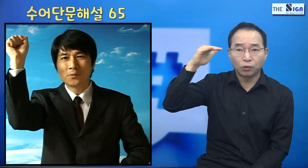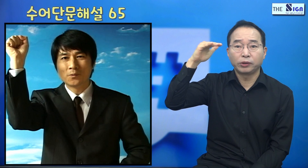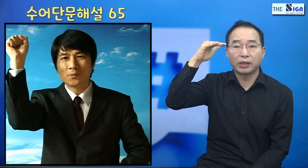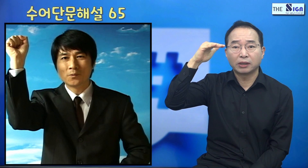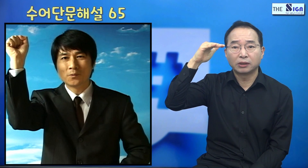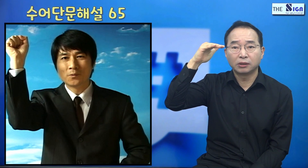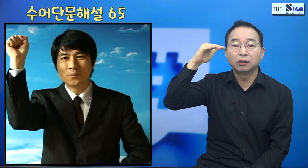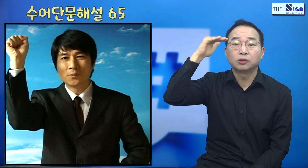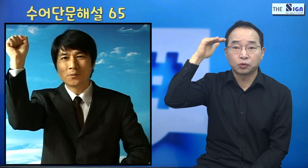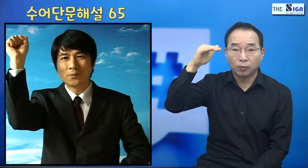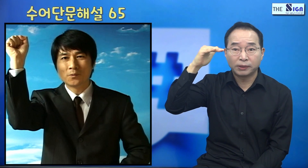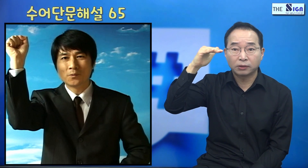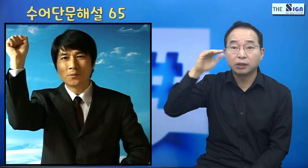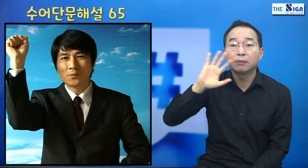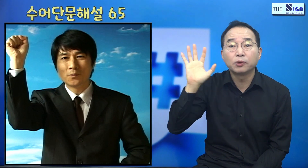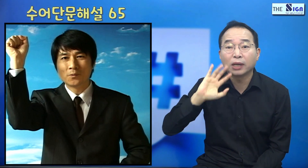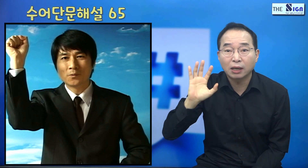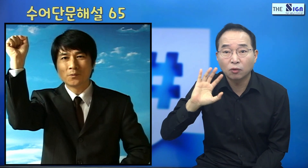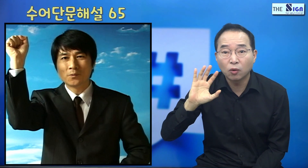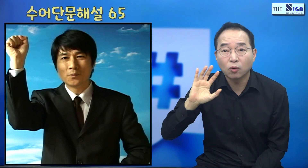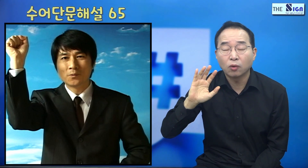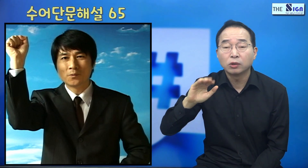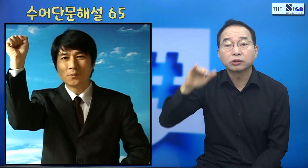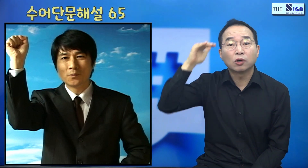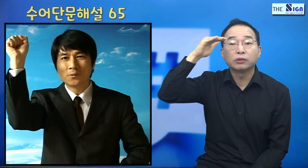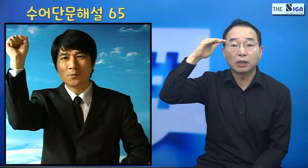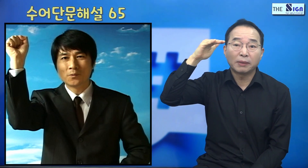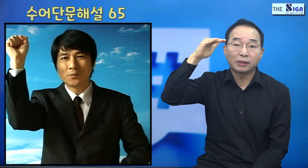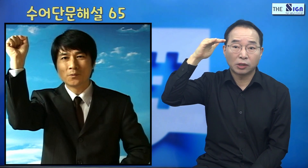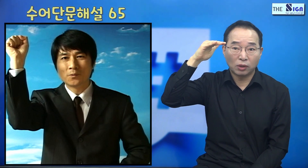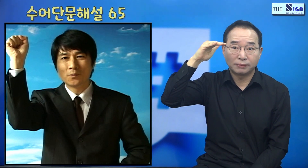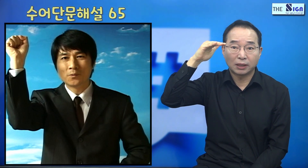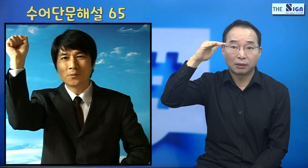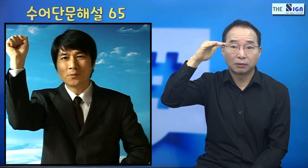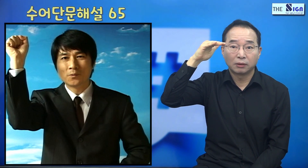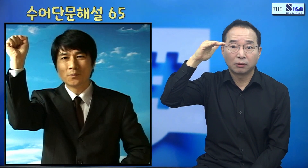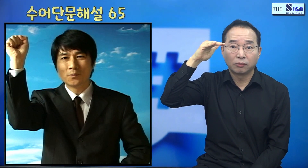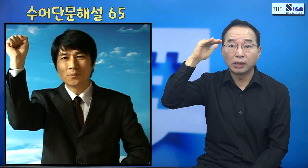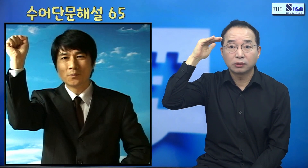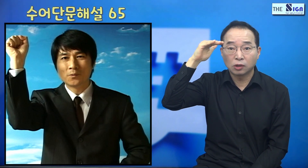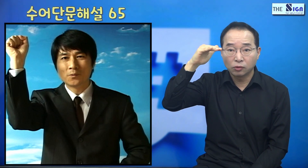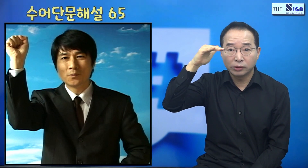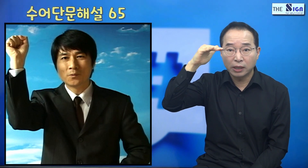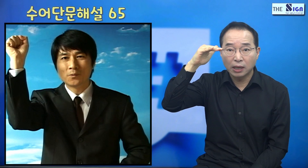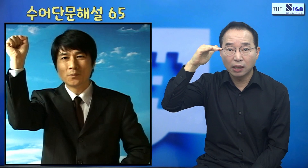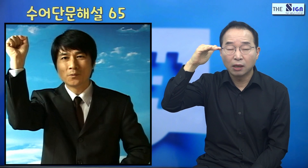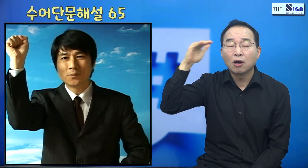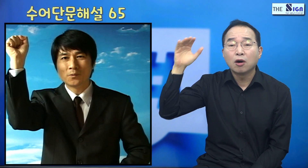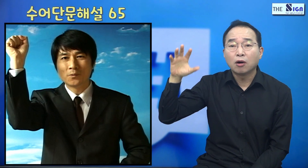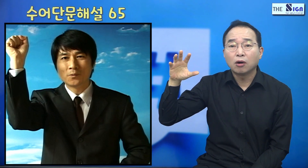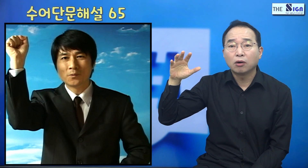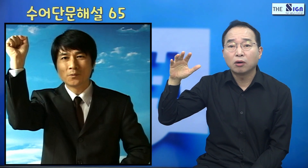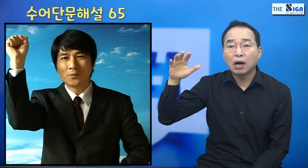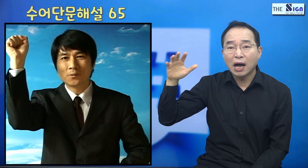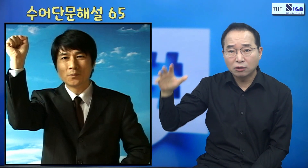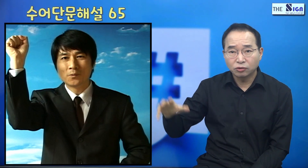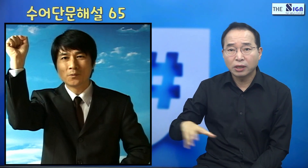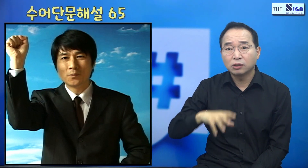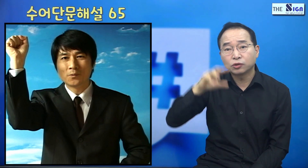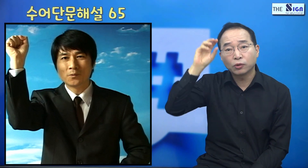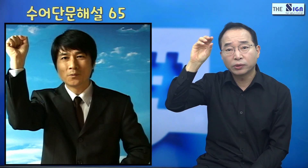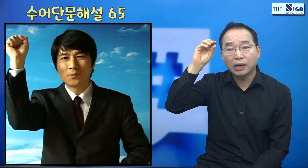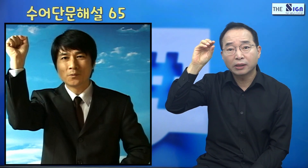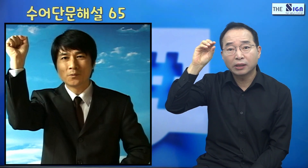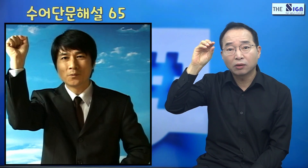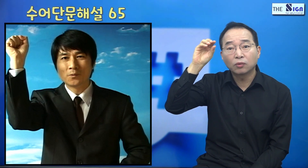한국의 최고의 대학을 졸업했어. 이런 표현 안 하고 서울대를 많이 차용합니다. 왜? 서울대가 한국에